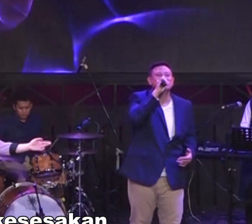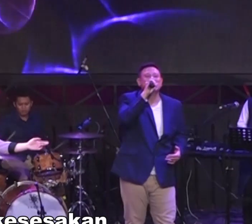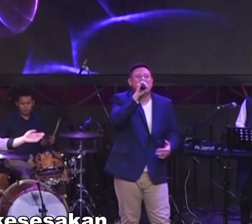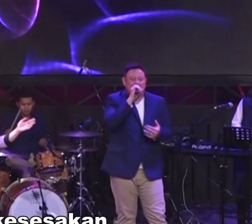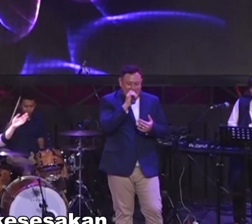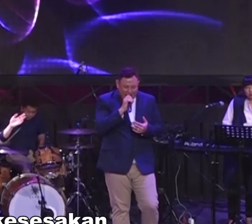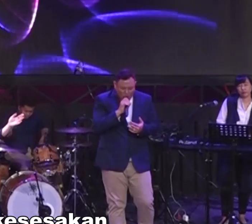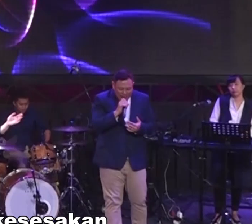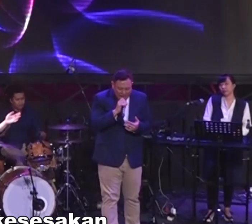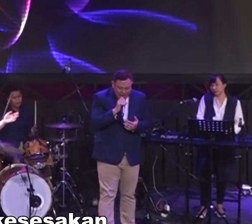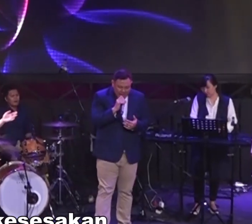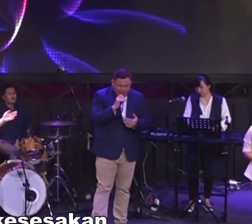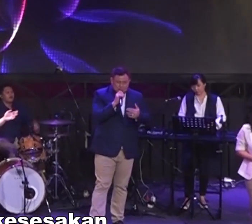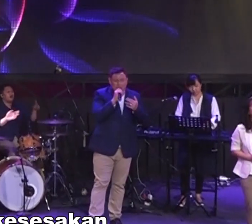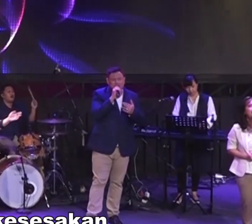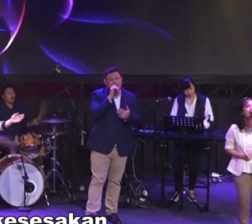bertahan, Kau